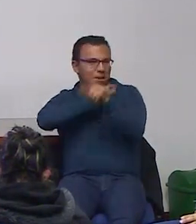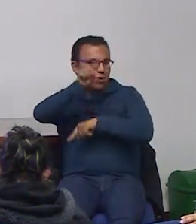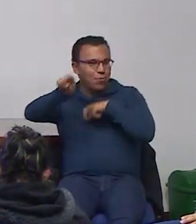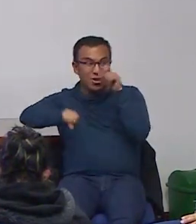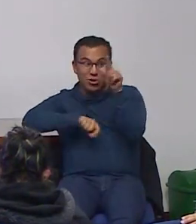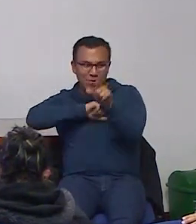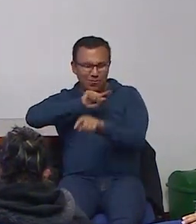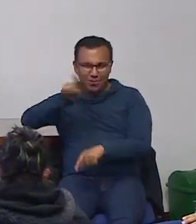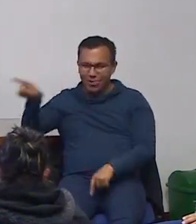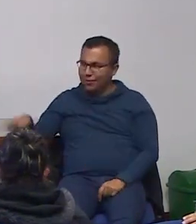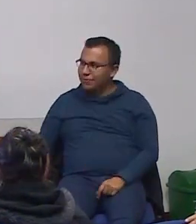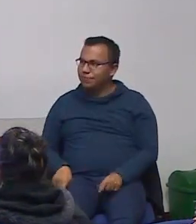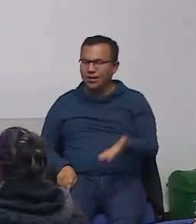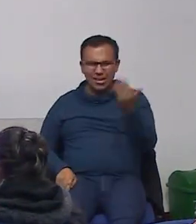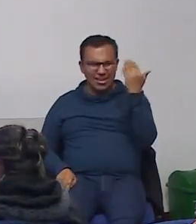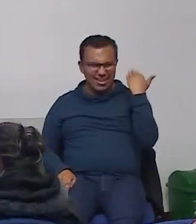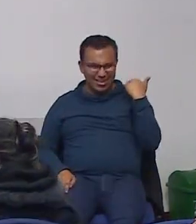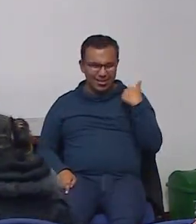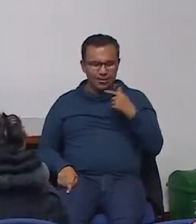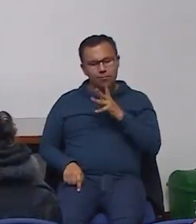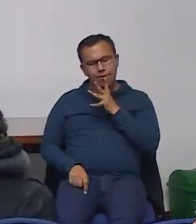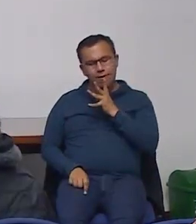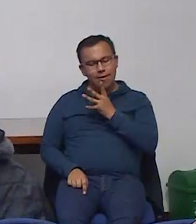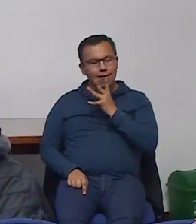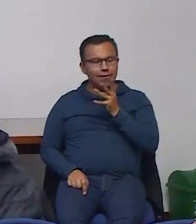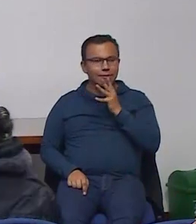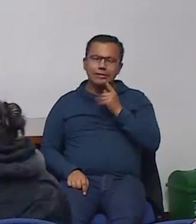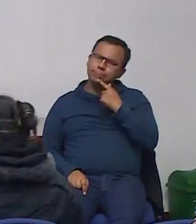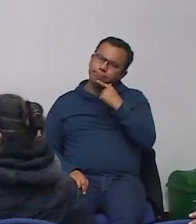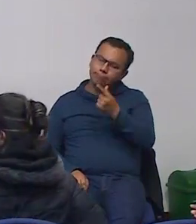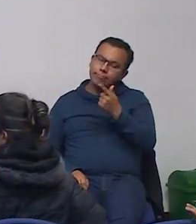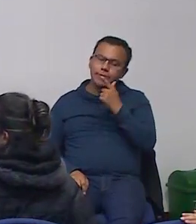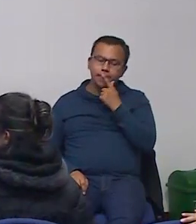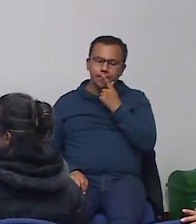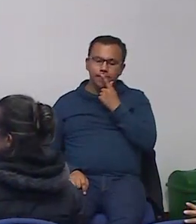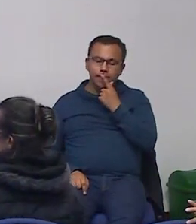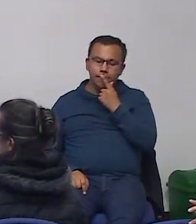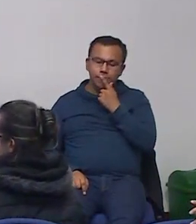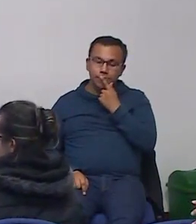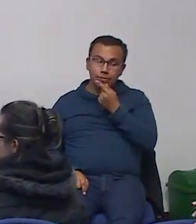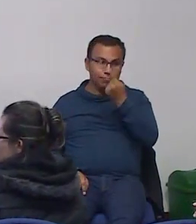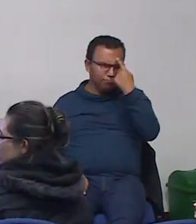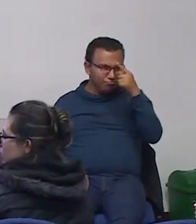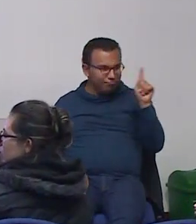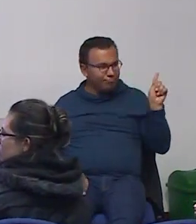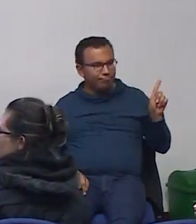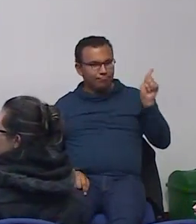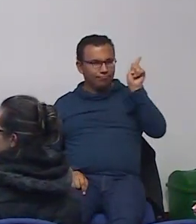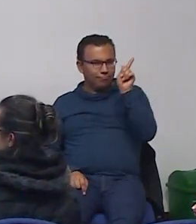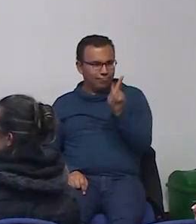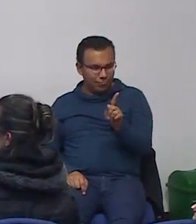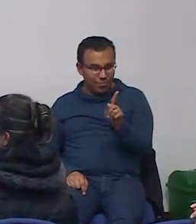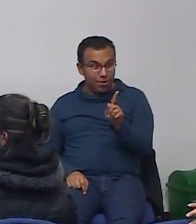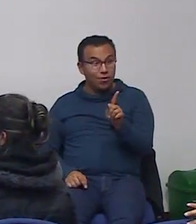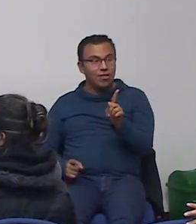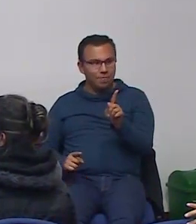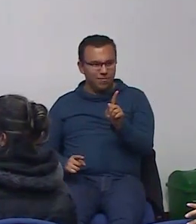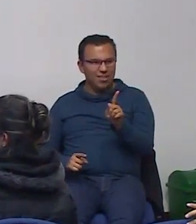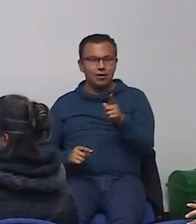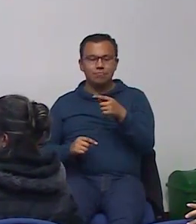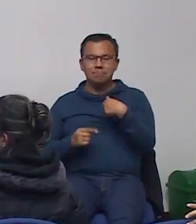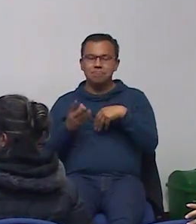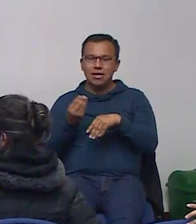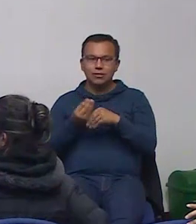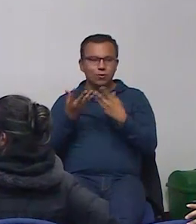persona en varias oportunidades en la charla nos decías que llegan los chicos Pero también pieza mucho como las